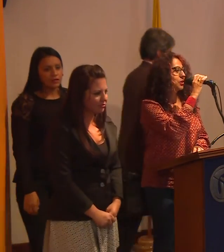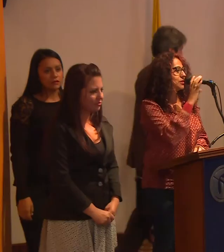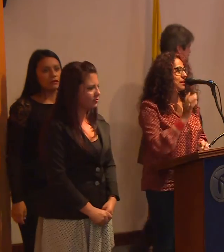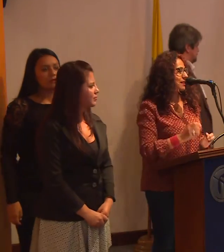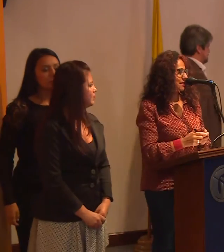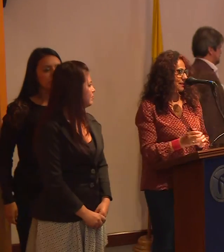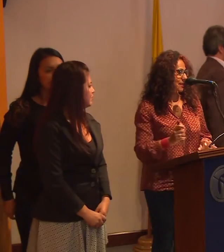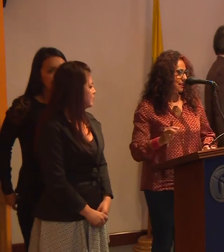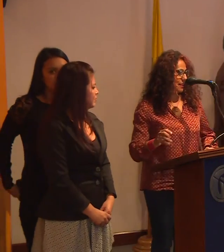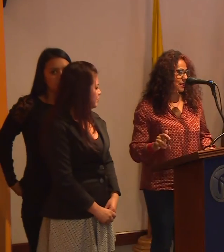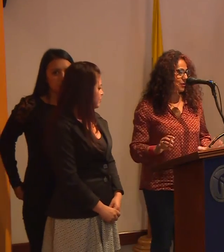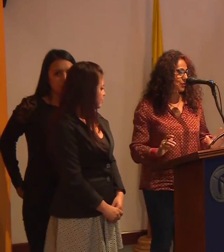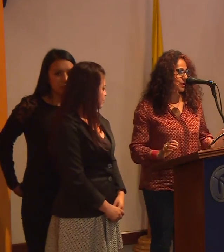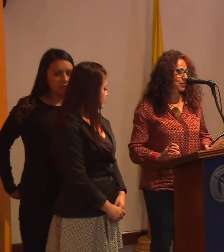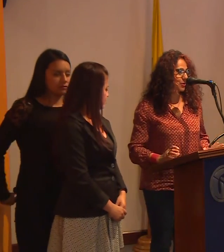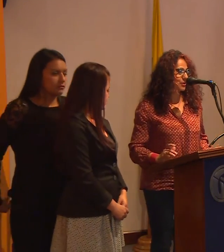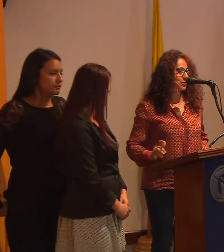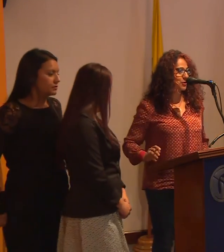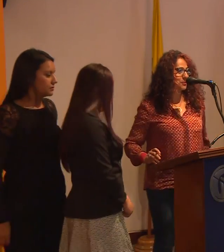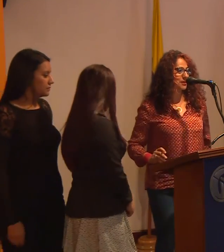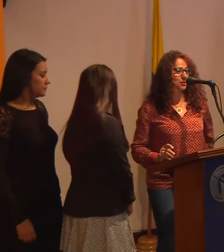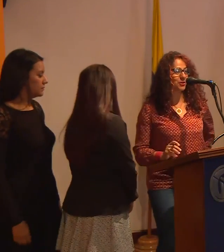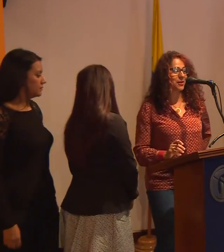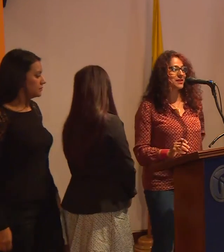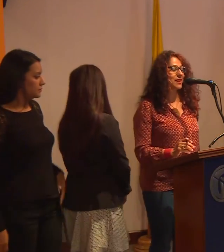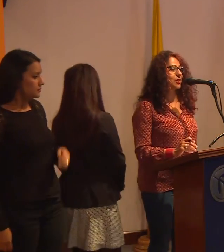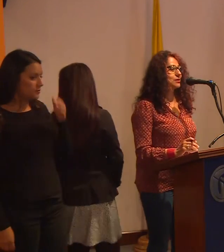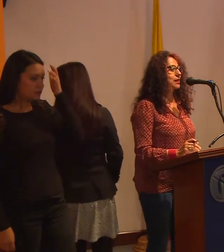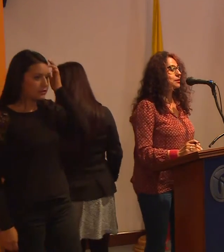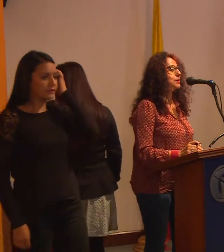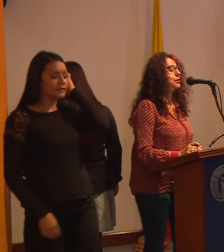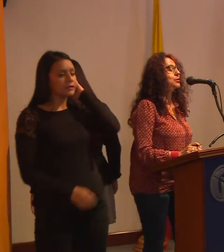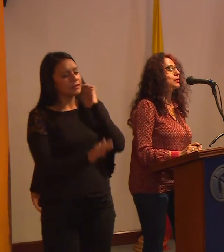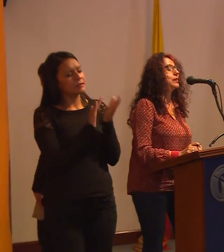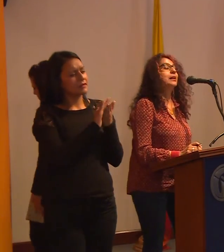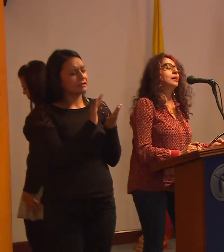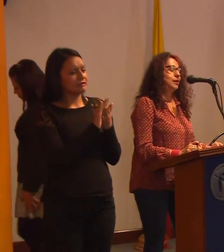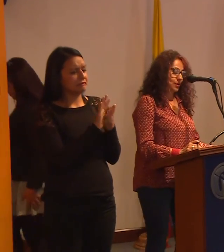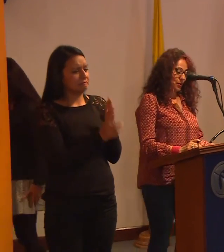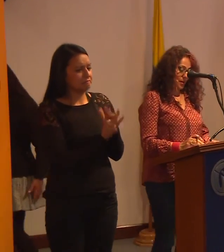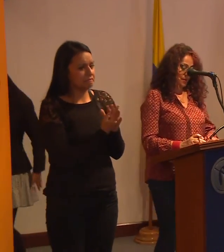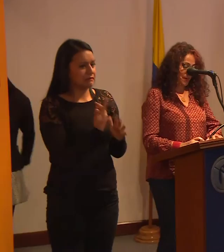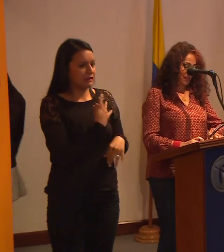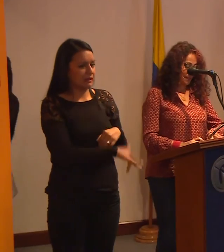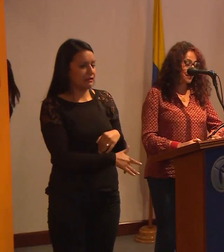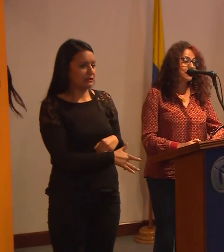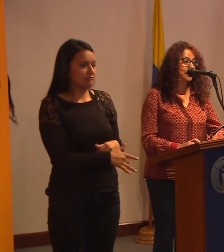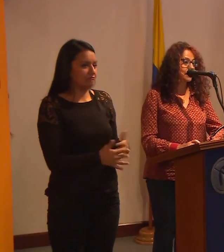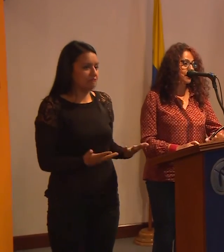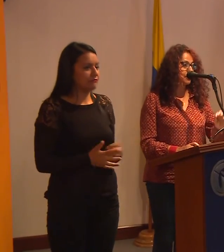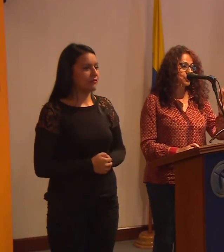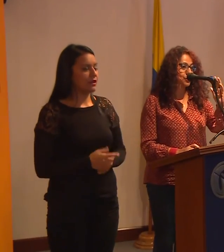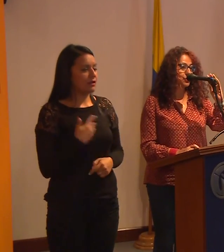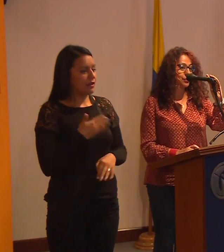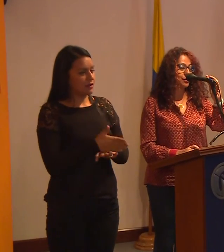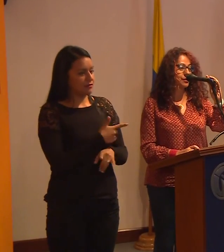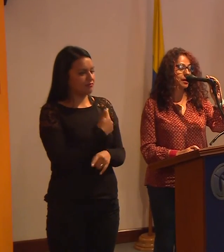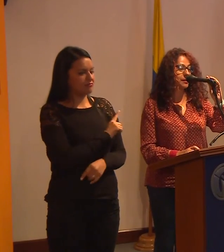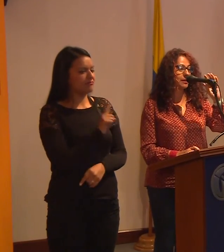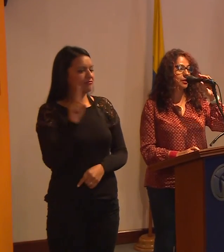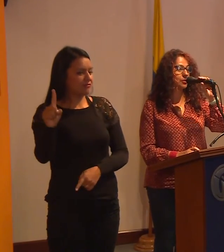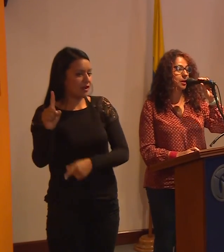Muy buenos días. Yo ofrezco disculpas por haber llegado tarde, pero Precisamente